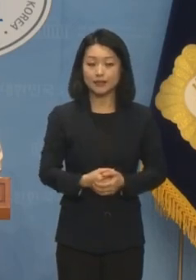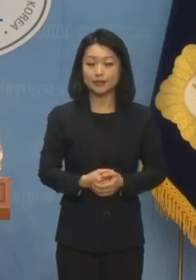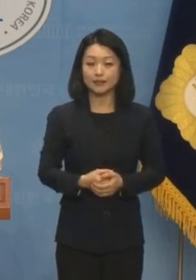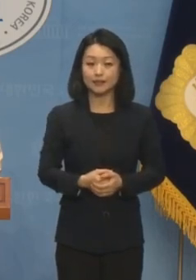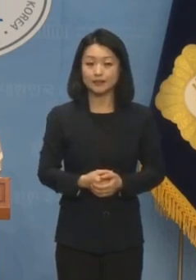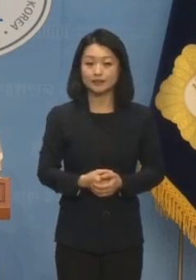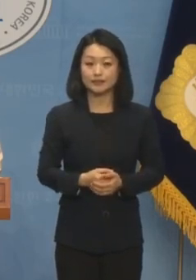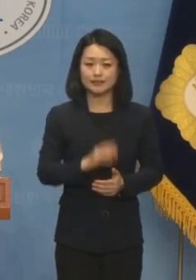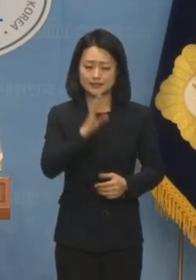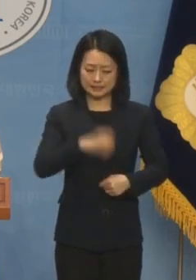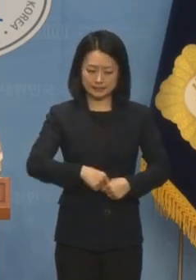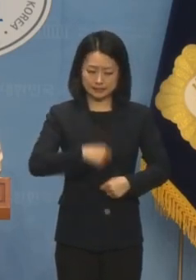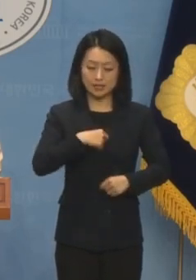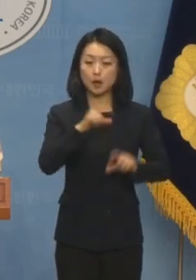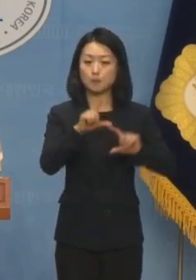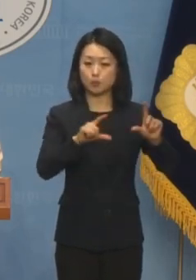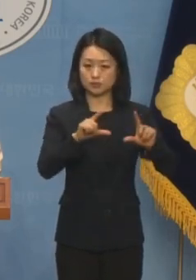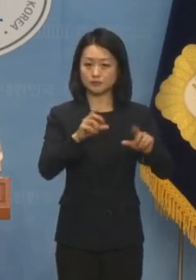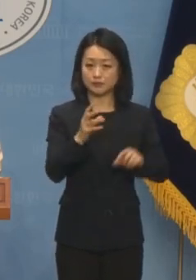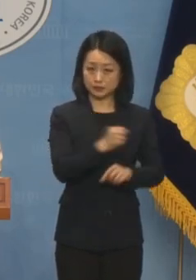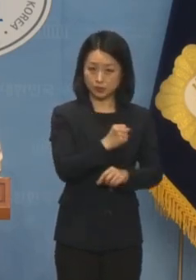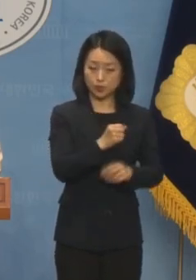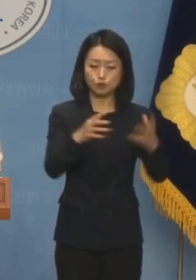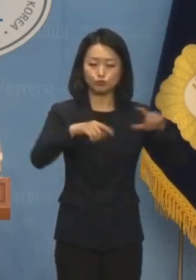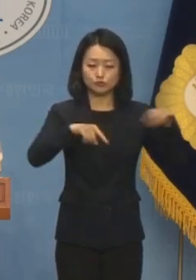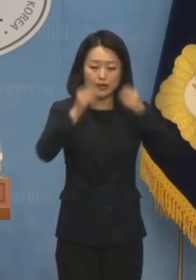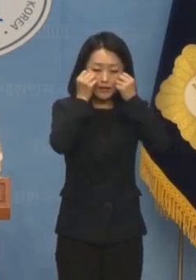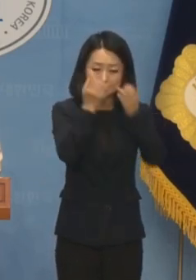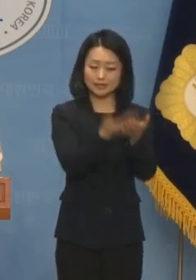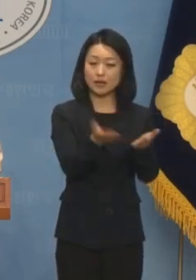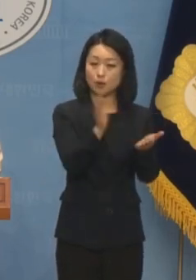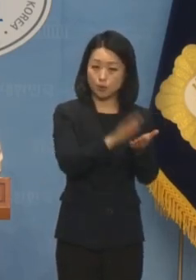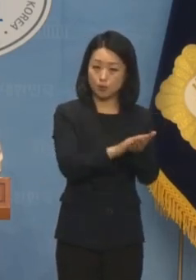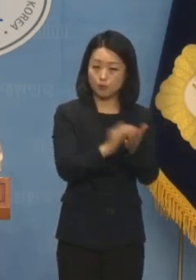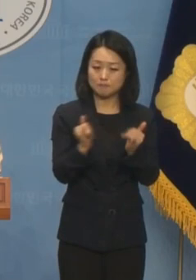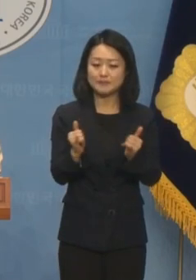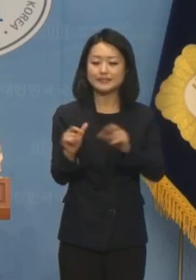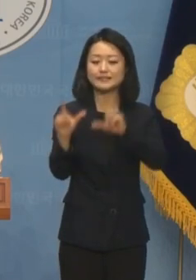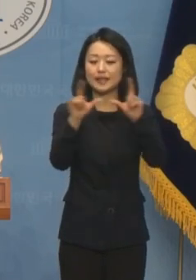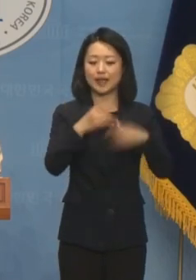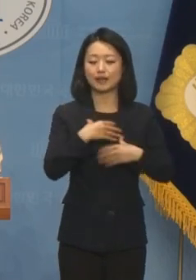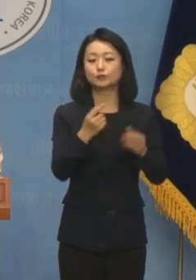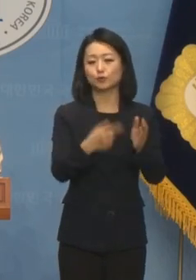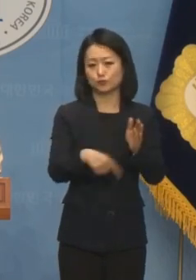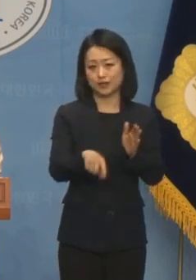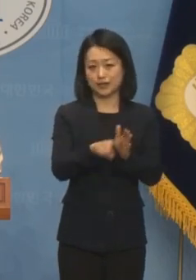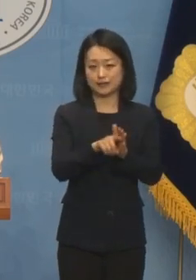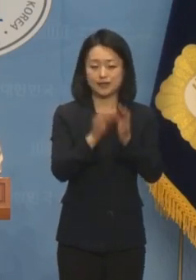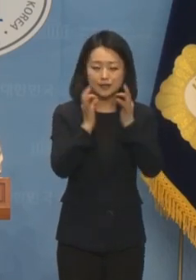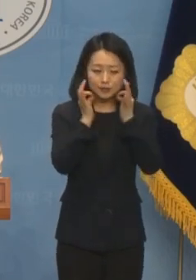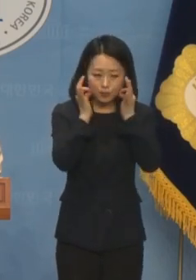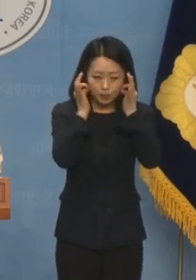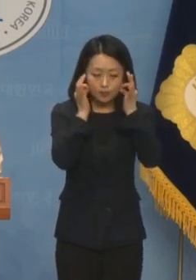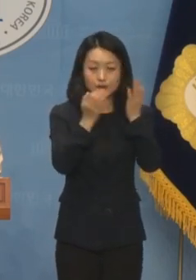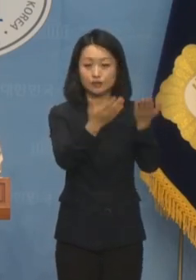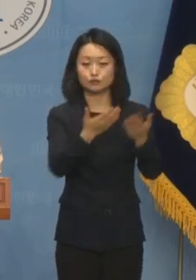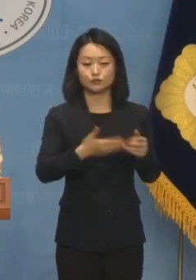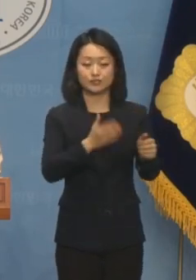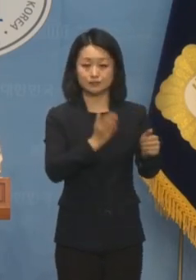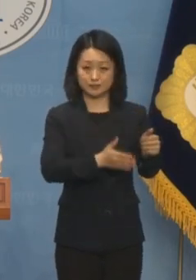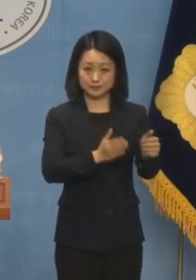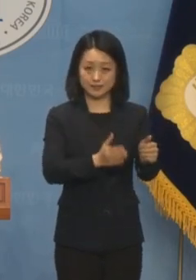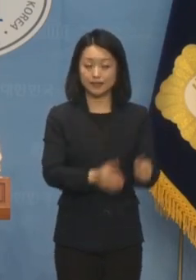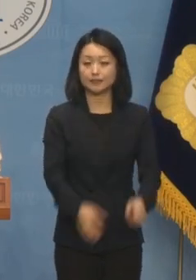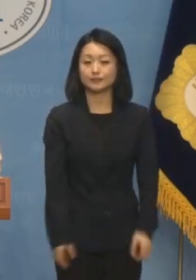이번에는 진정성 있는 모습으로 국정을 쇄신하고 민생 안정을 위해 최선을 다하길